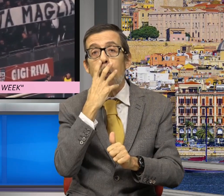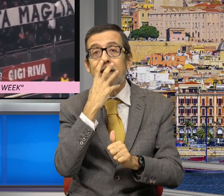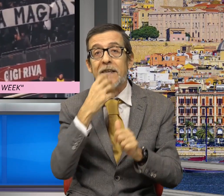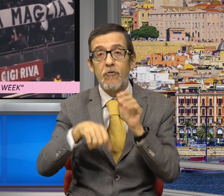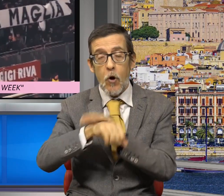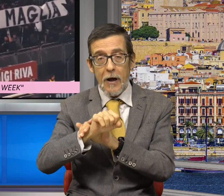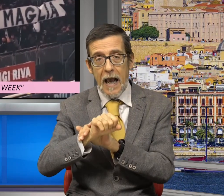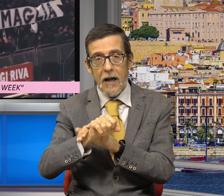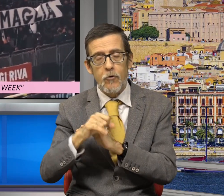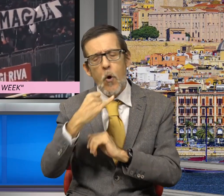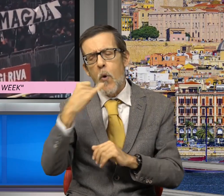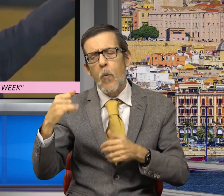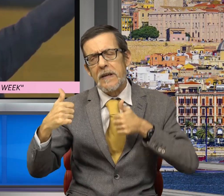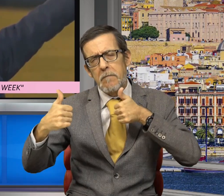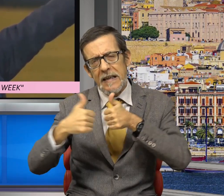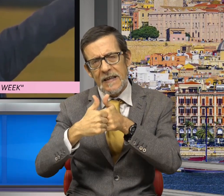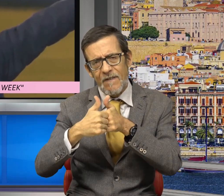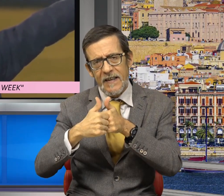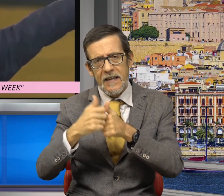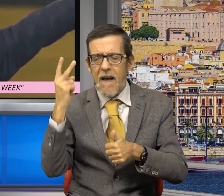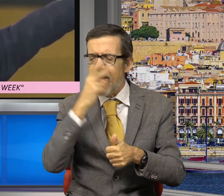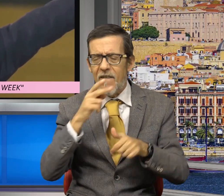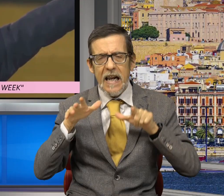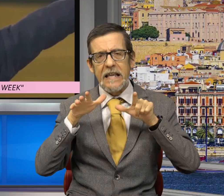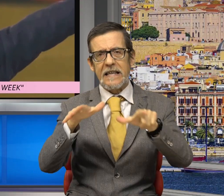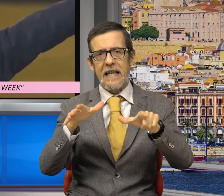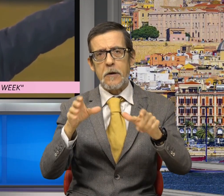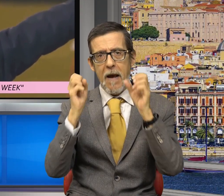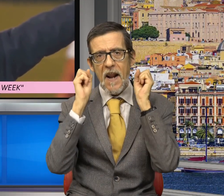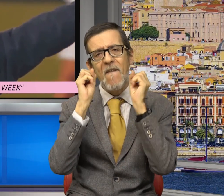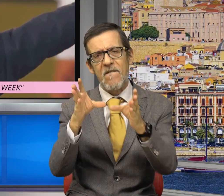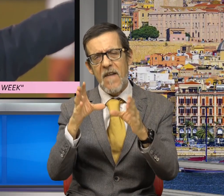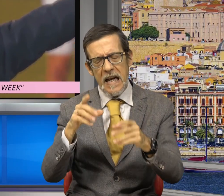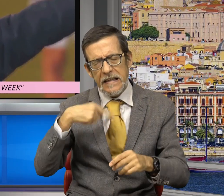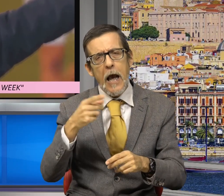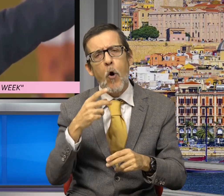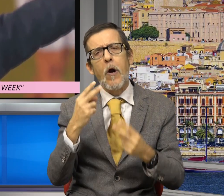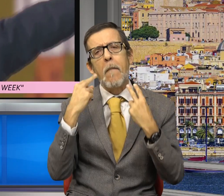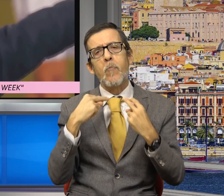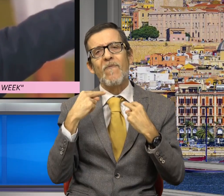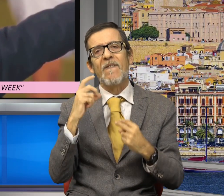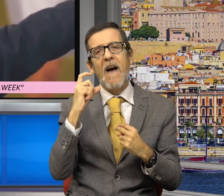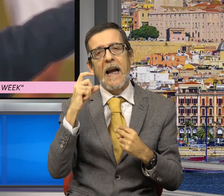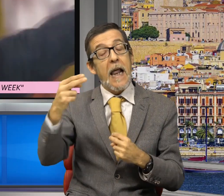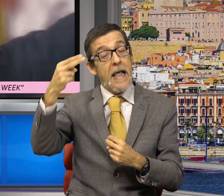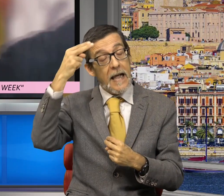Soccer, in una vera settimana di festa che renderà ancora più viva Cagliari nel ricordo di Gigi Riva.